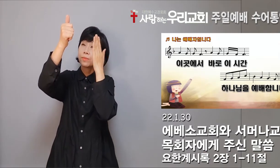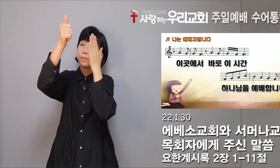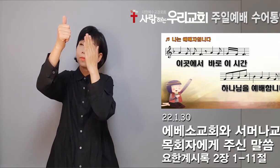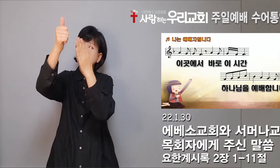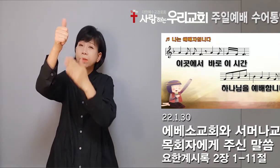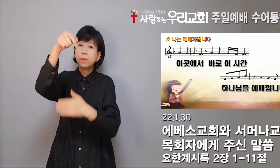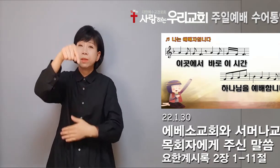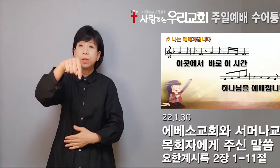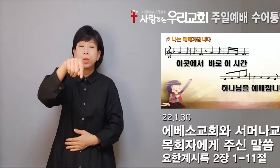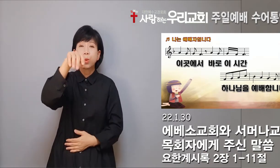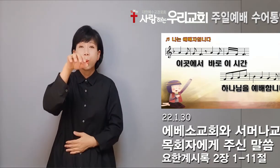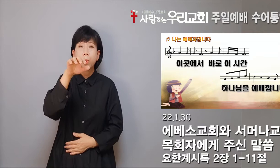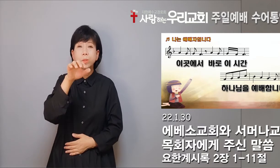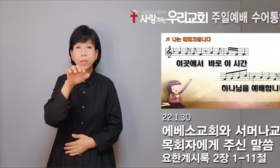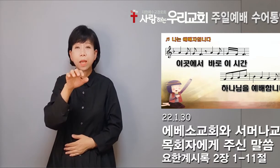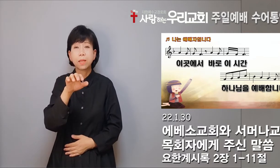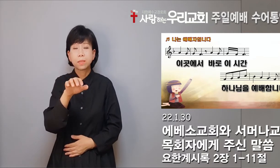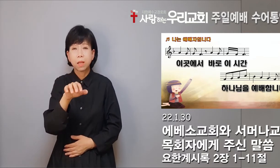향하여